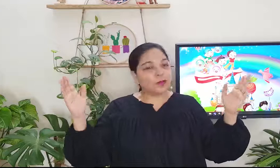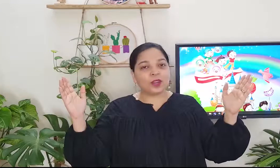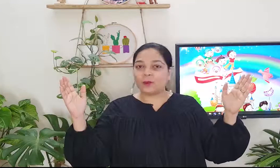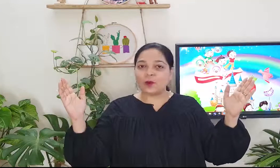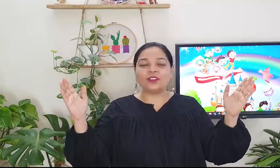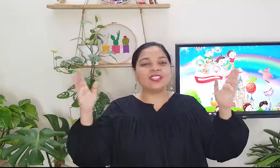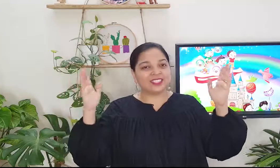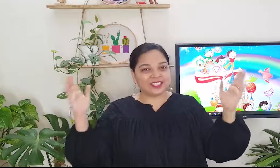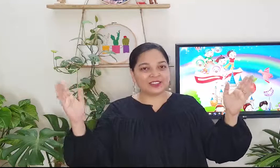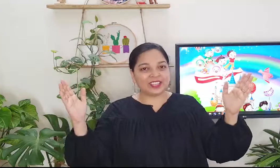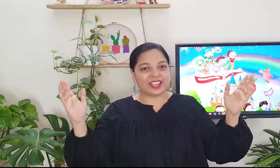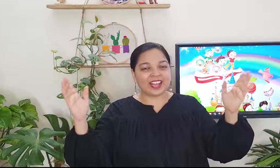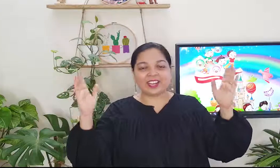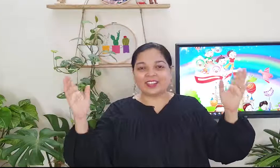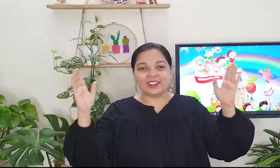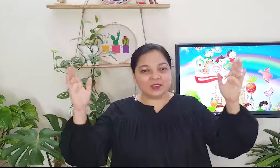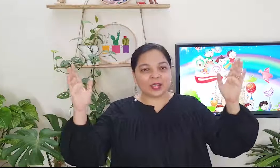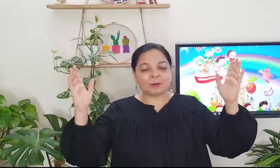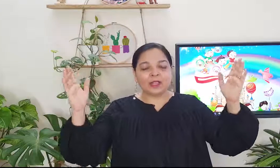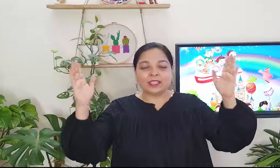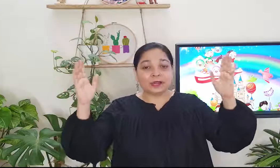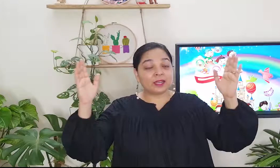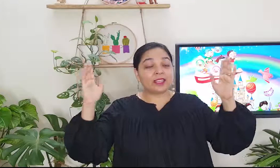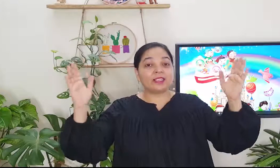বলা খুবই প্রয়োজন, হালেলুয়া।